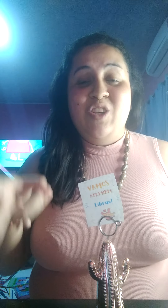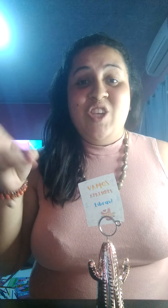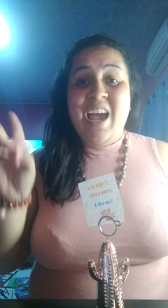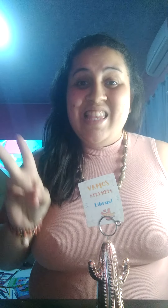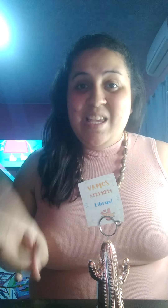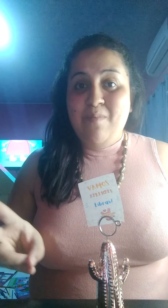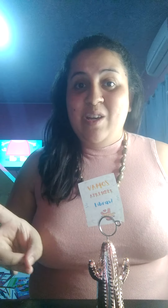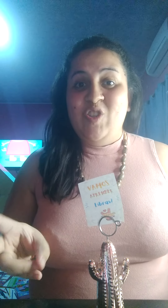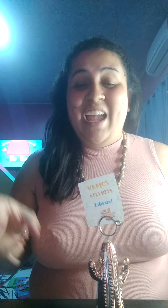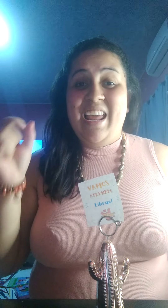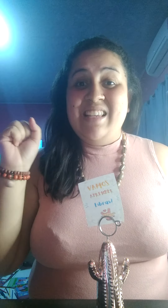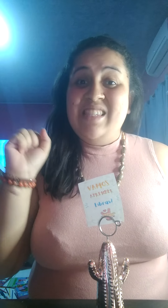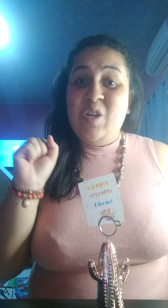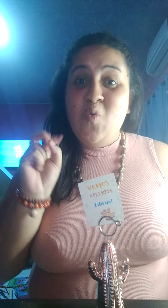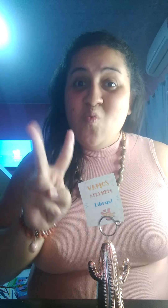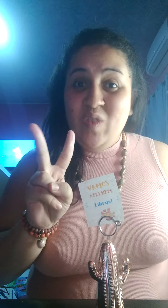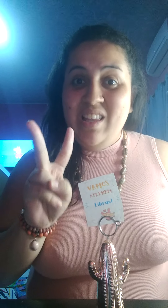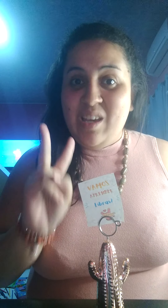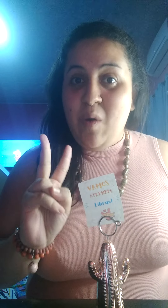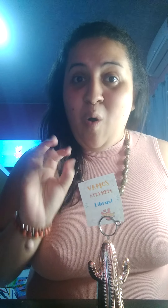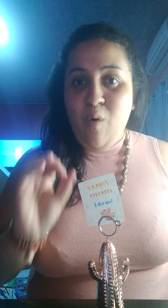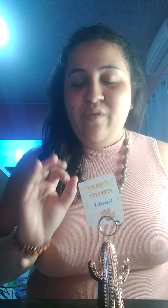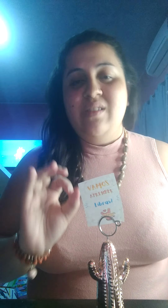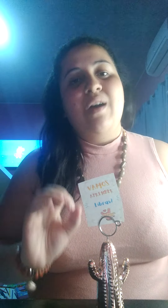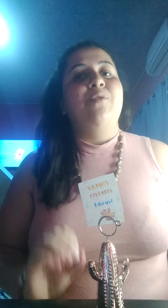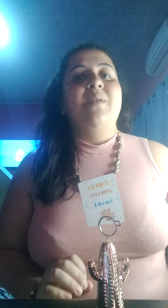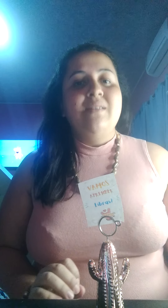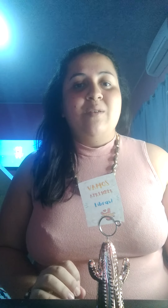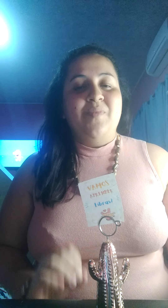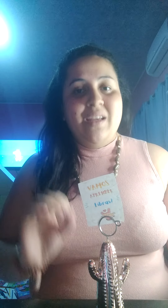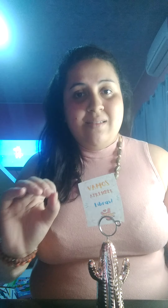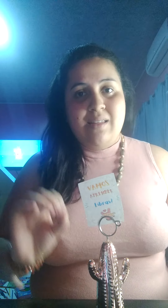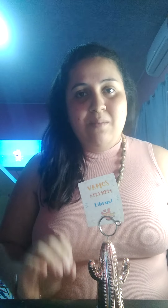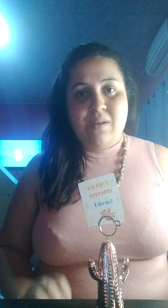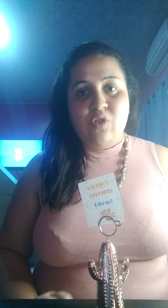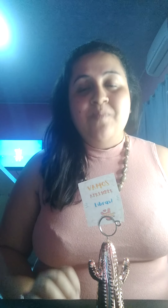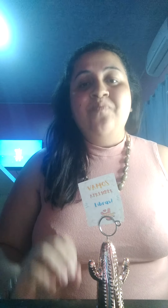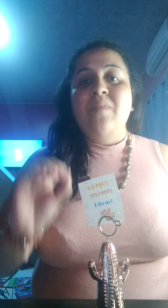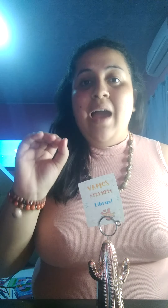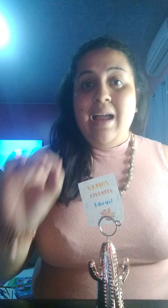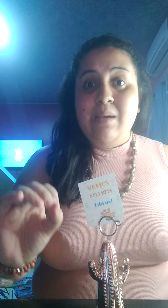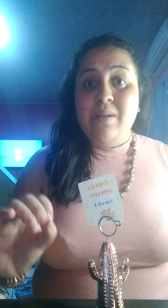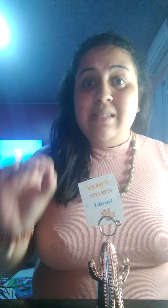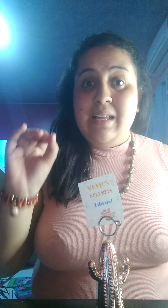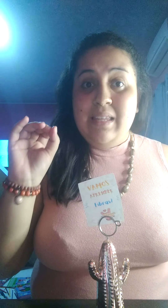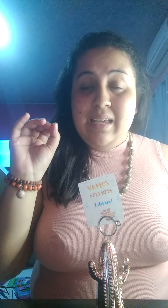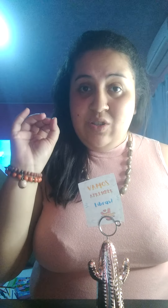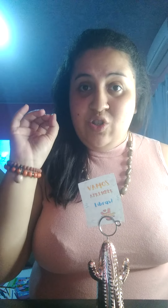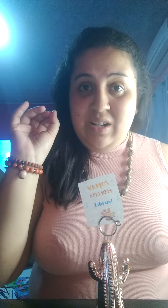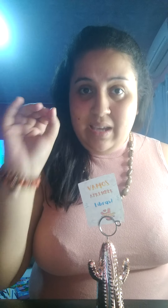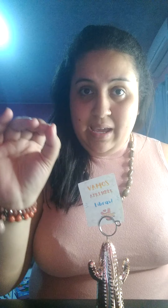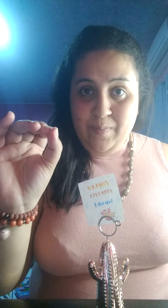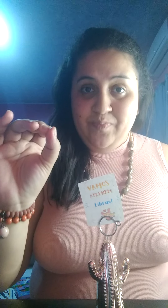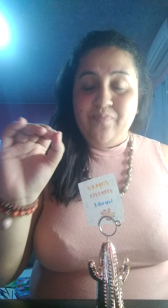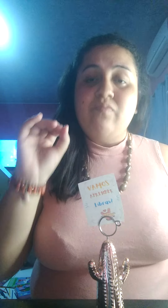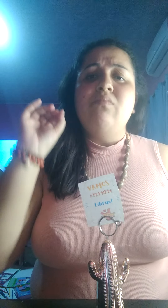que a Libras, ela é a segunda língua oficial do Brasil, exatamente. A Libras, existe lei